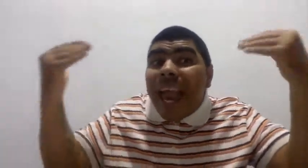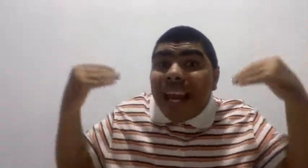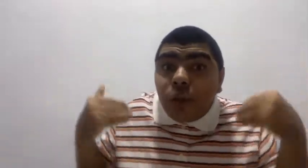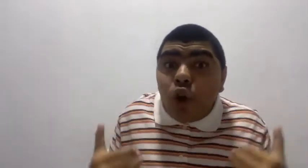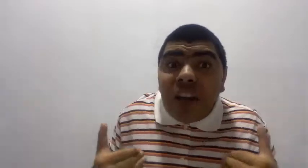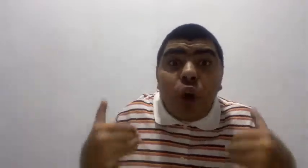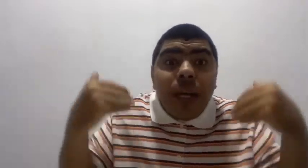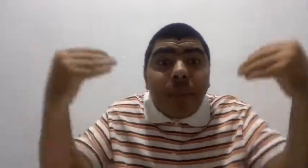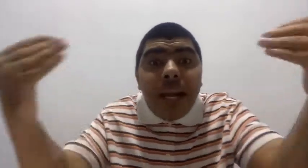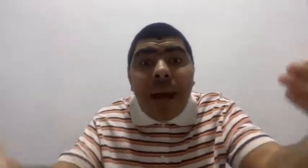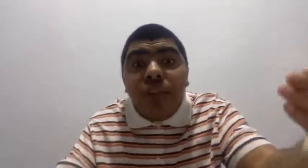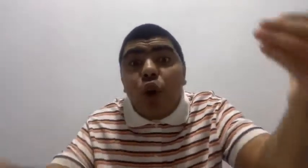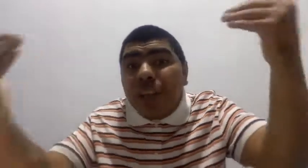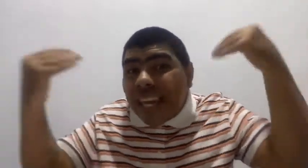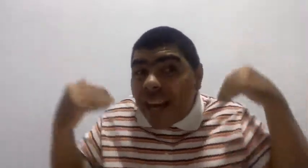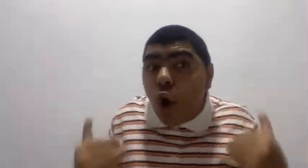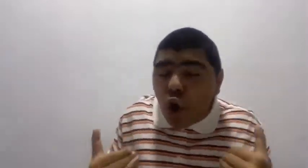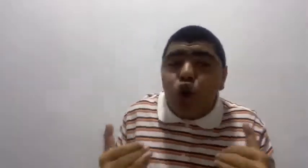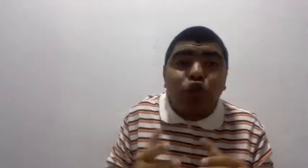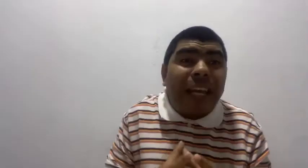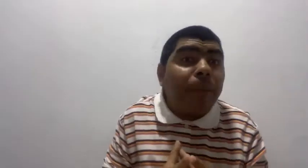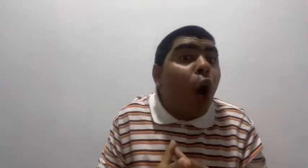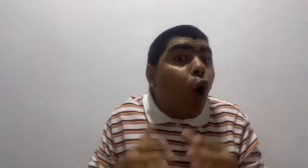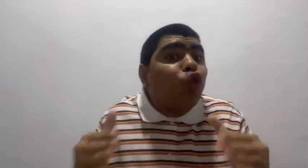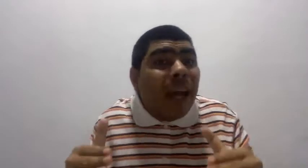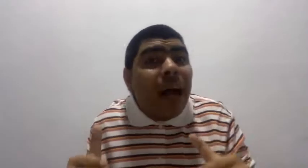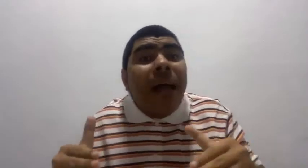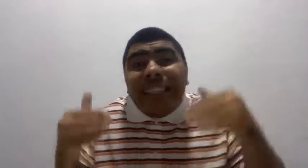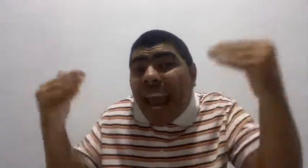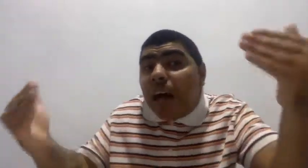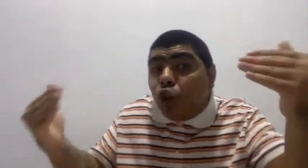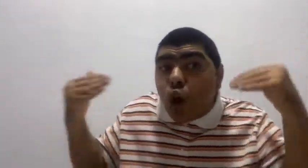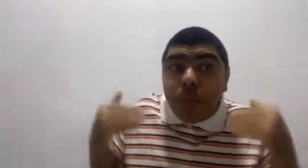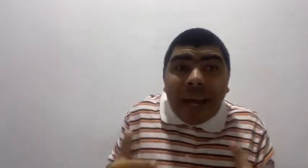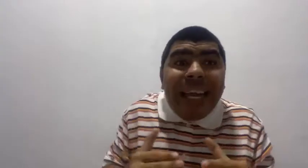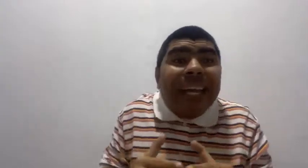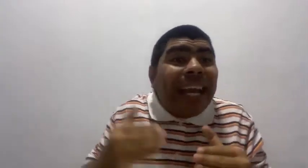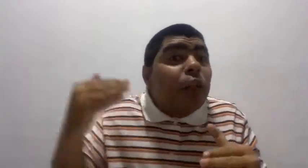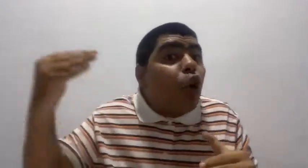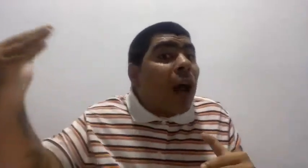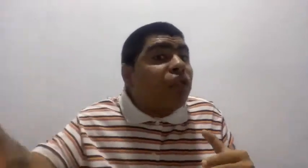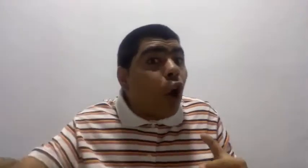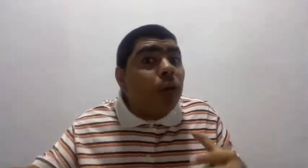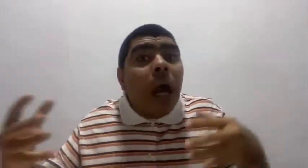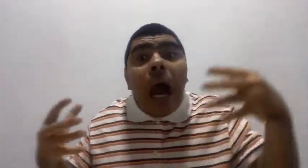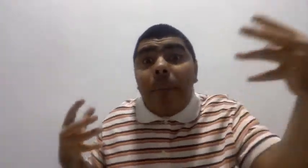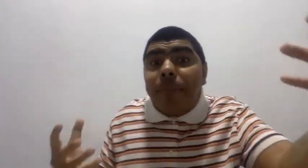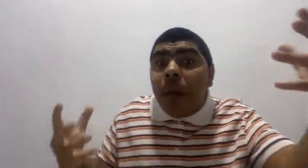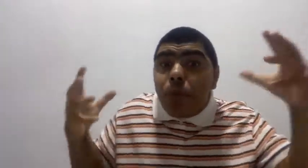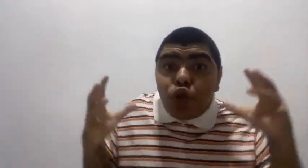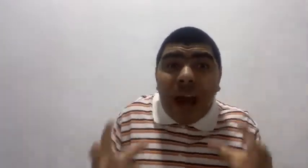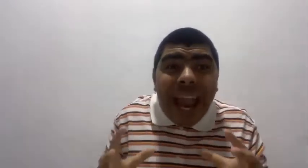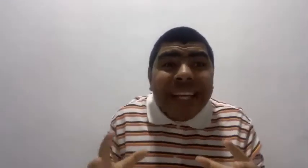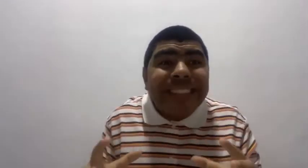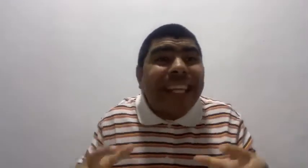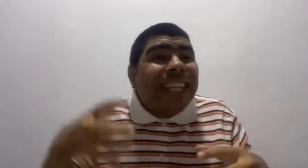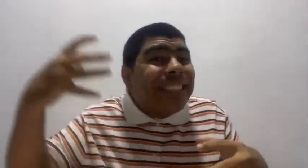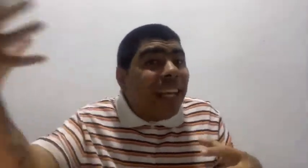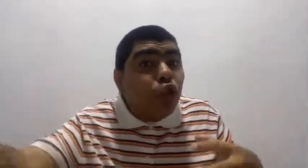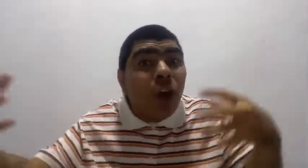el corazón y perverso, ¿quién lo conocerá? O sea, dejándonos ver que el corazón, amén, mucha gente está siendo